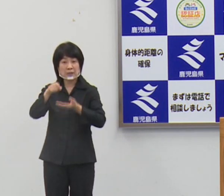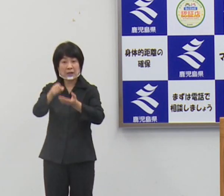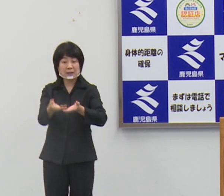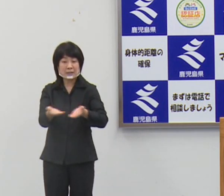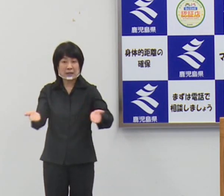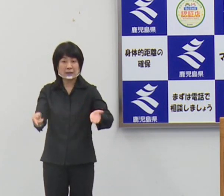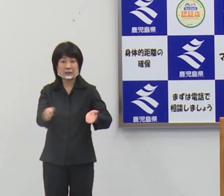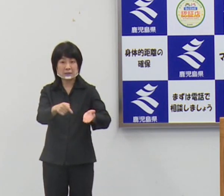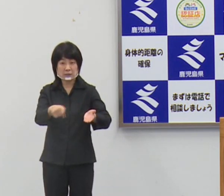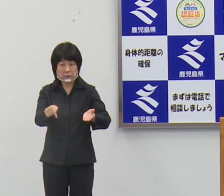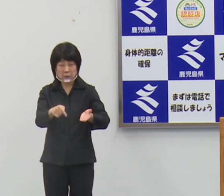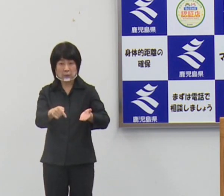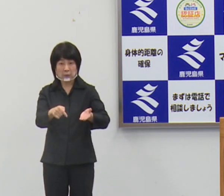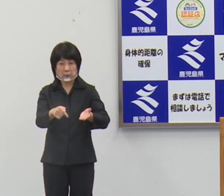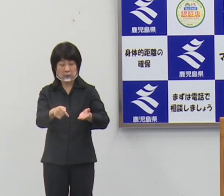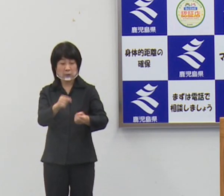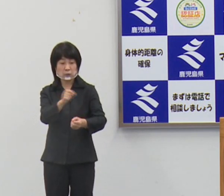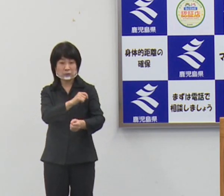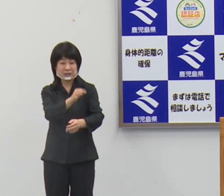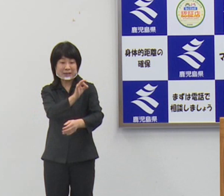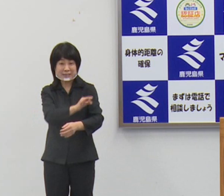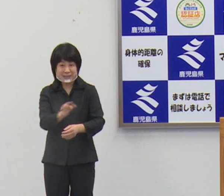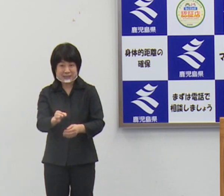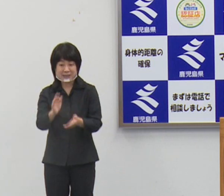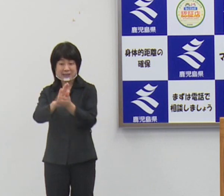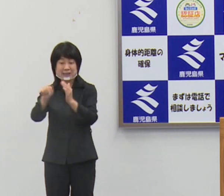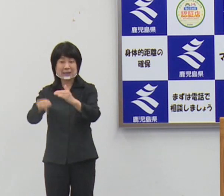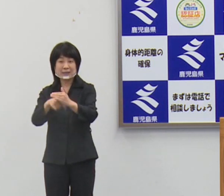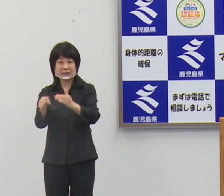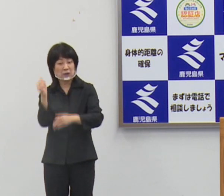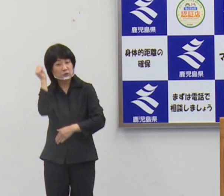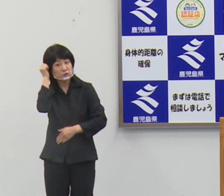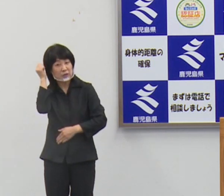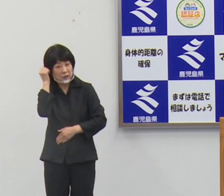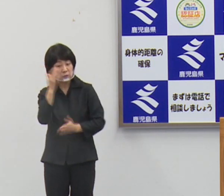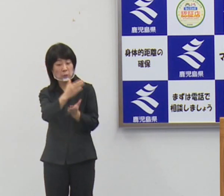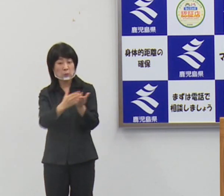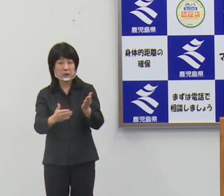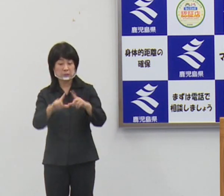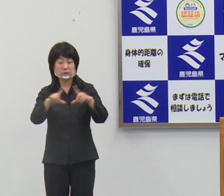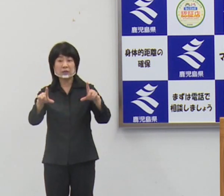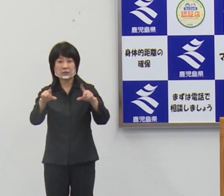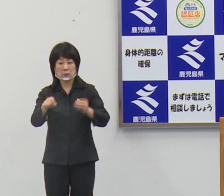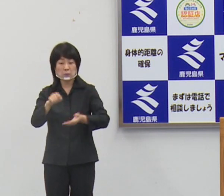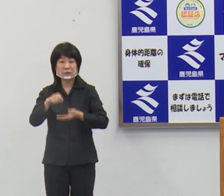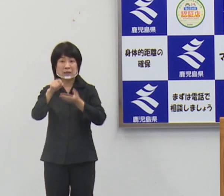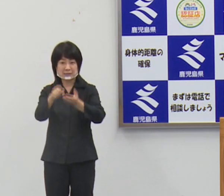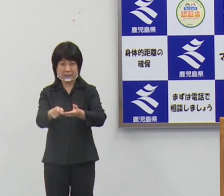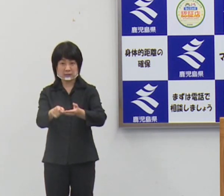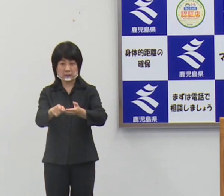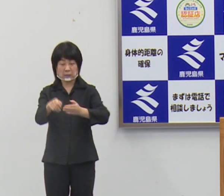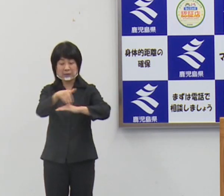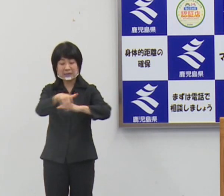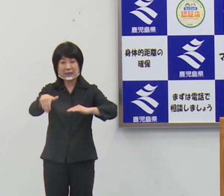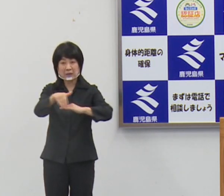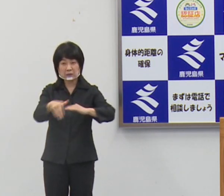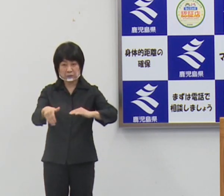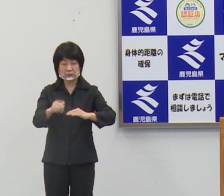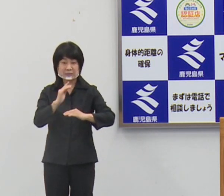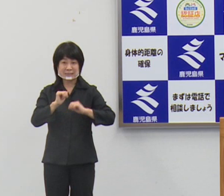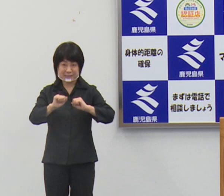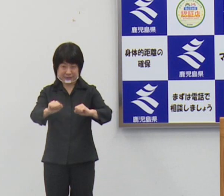屋さんの特産品や県内宿泊割引券を贈呈するプレゼント企画を実施をいたします。